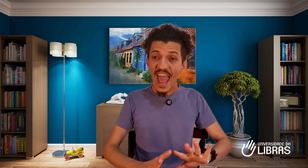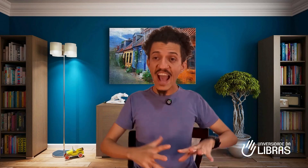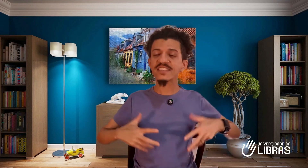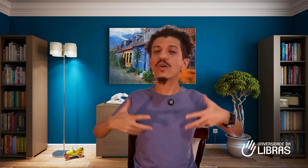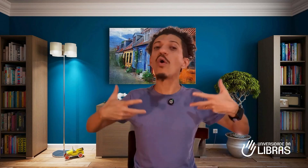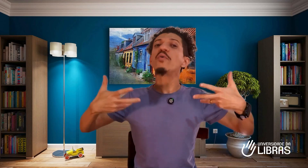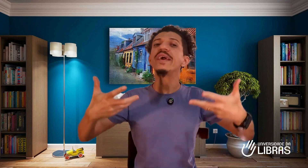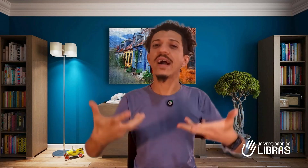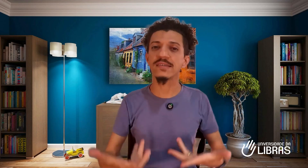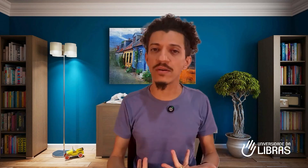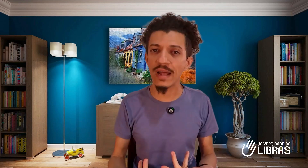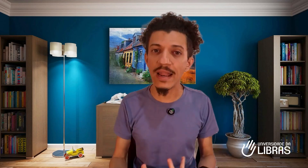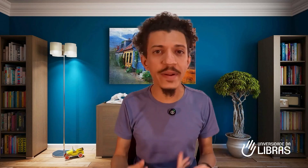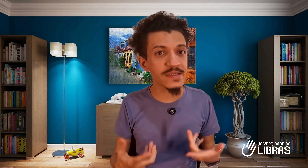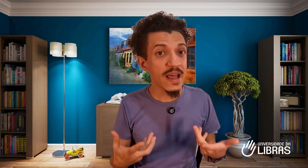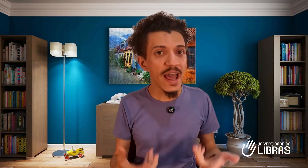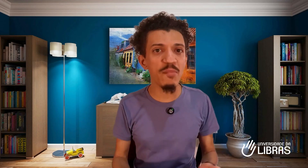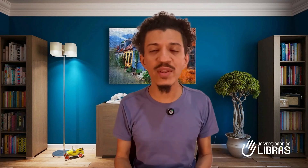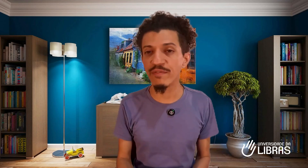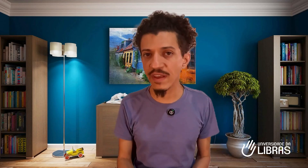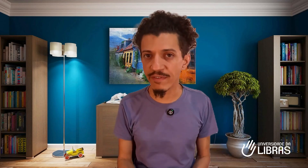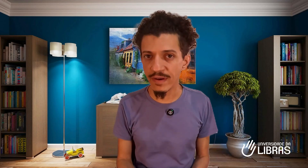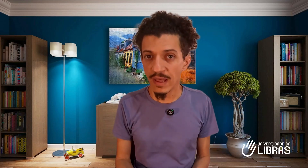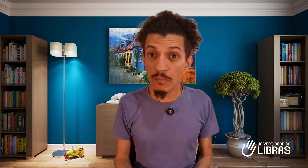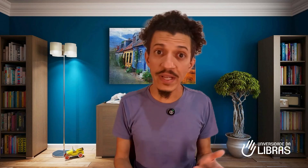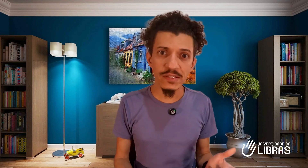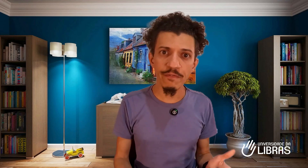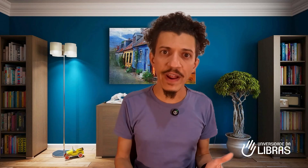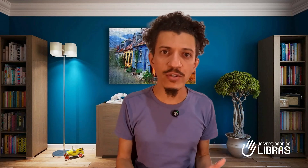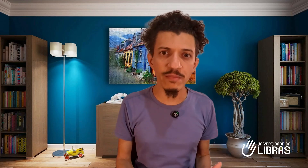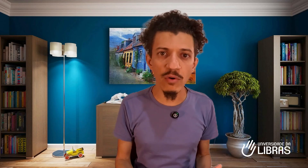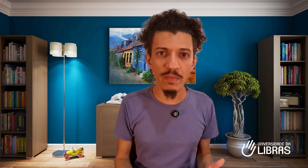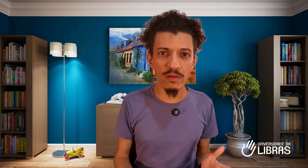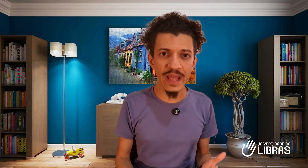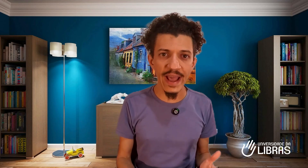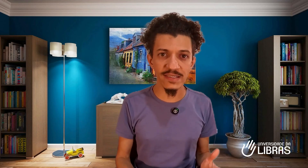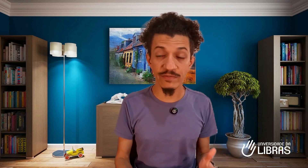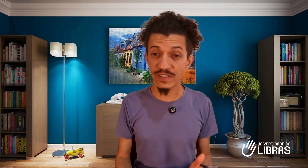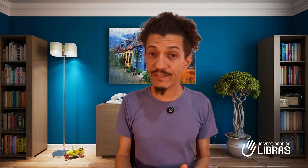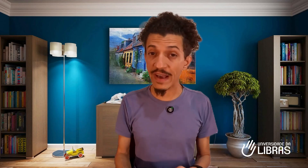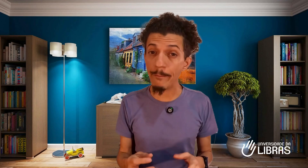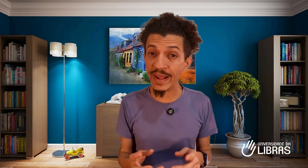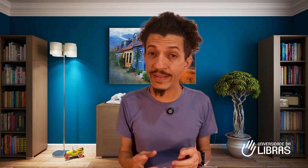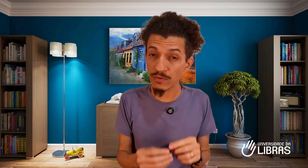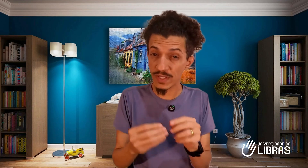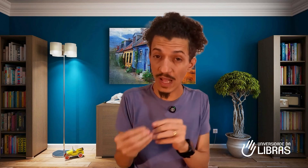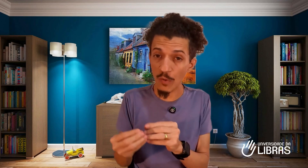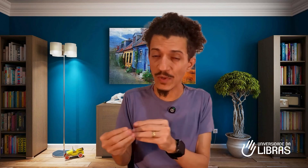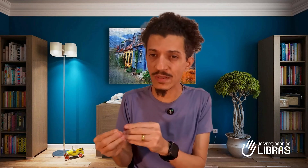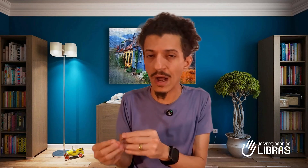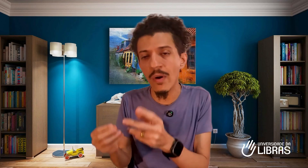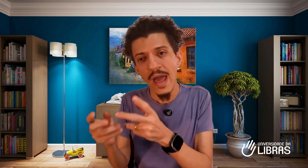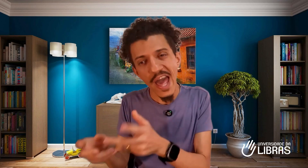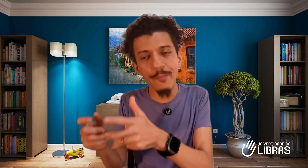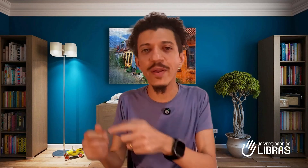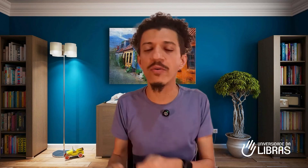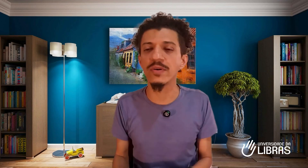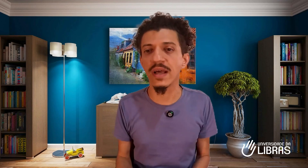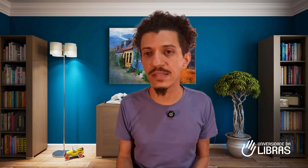Essa comunicação na Libras é muito viva. Por isso que o freio de mão número 10, de você ficar aprendendo sinal por sinal, é perigoso e